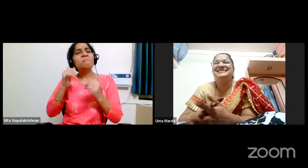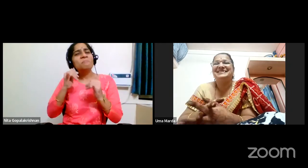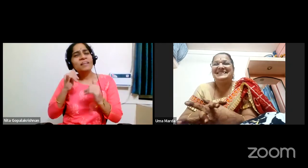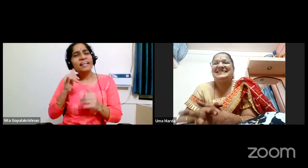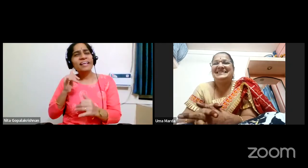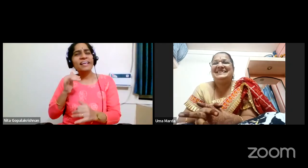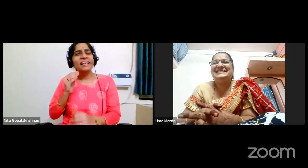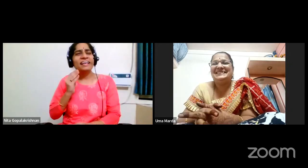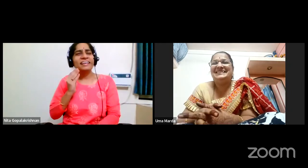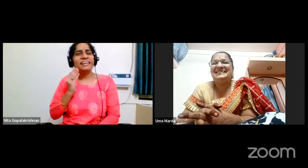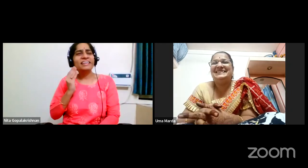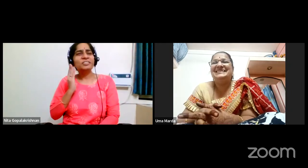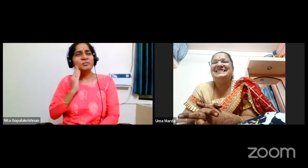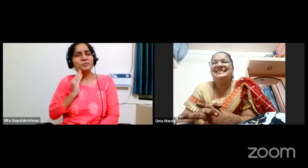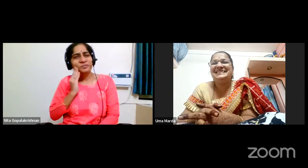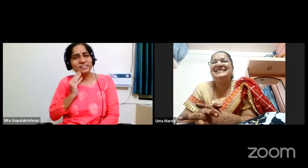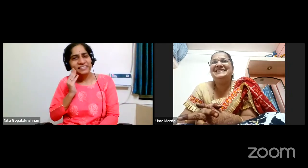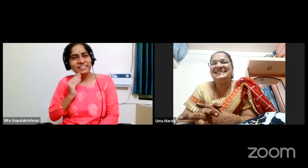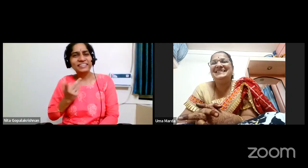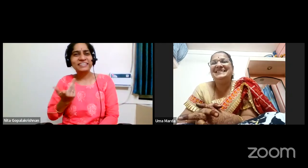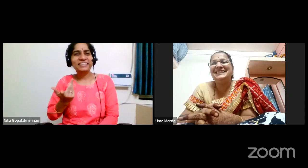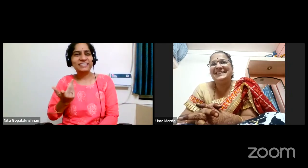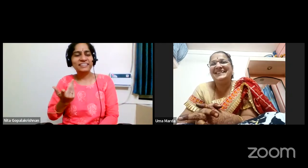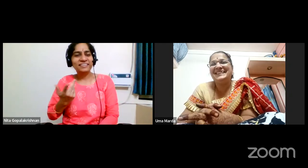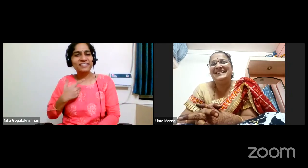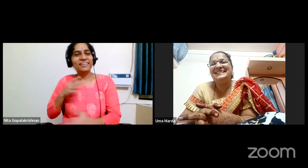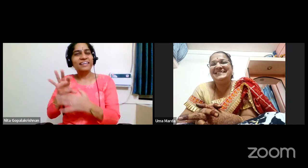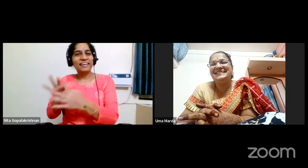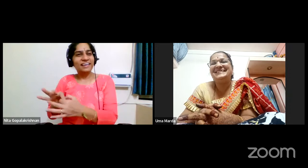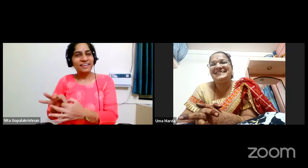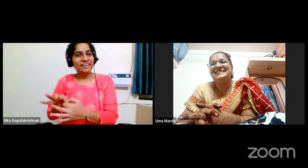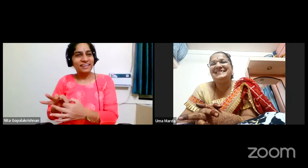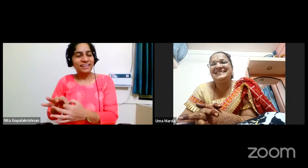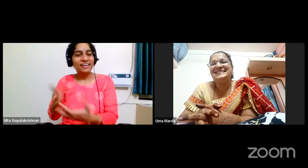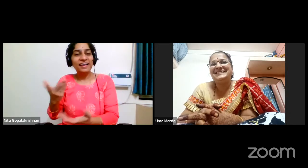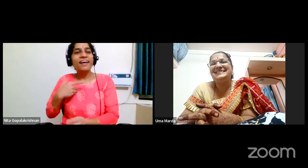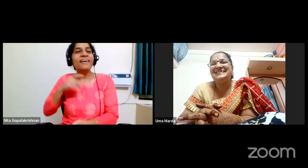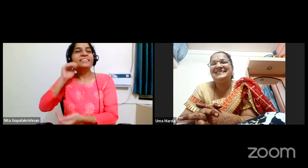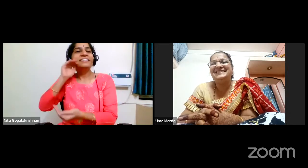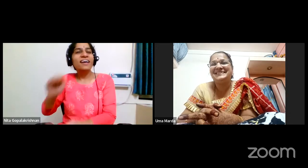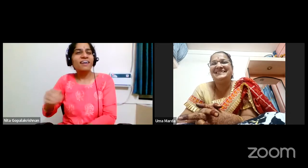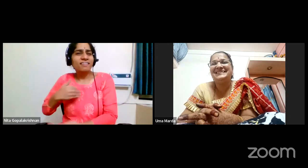है, इसलिए ये सब संबंध की बात।